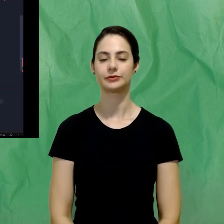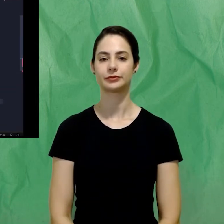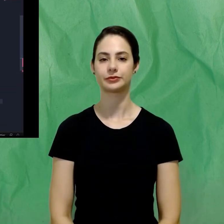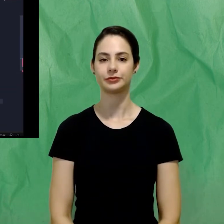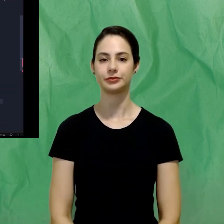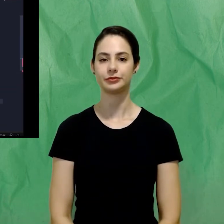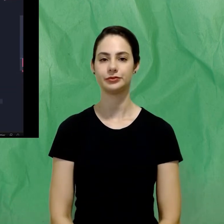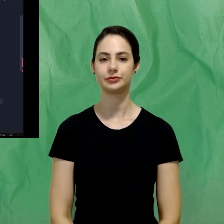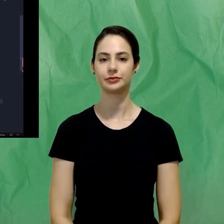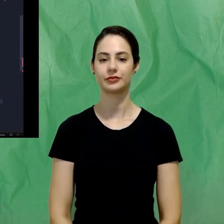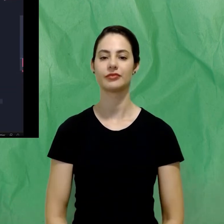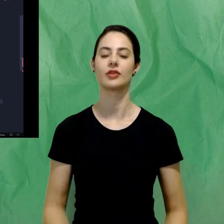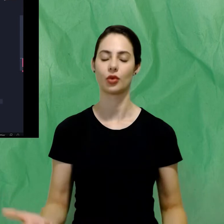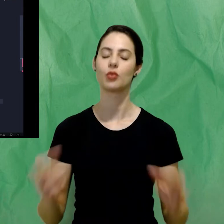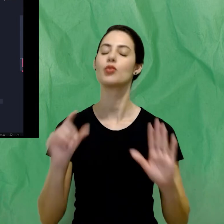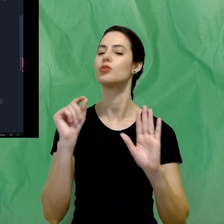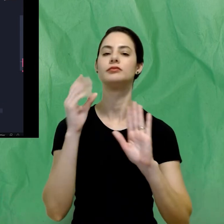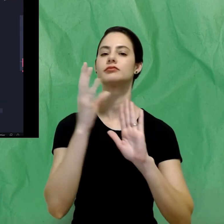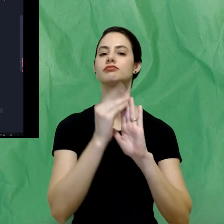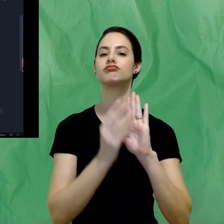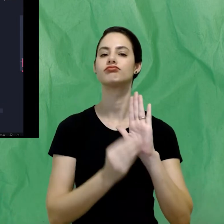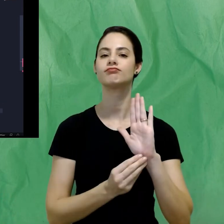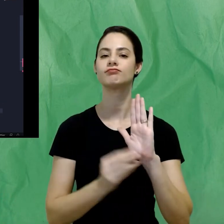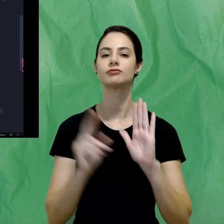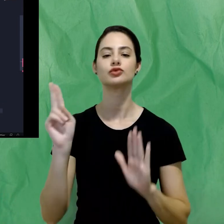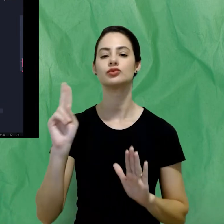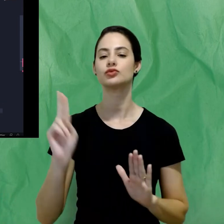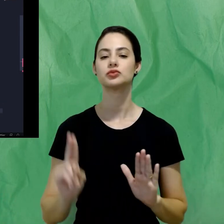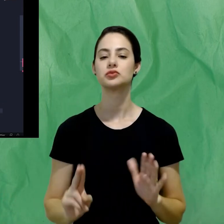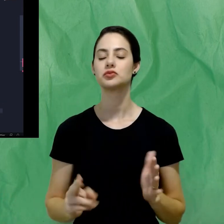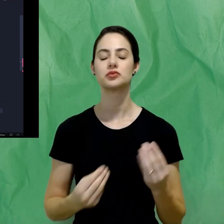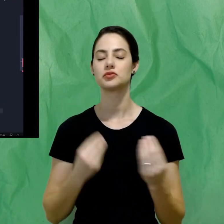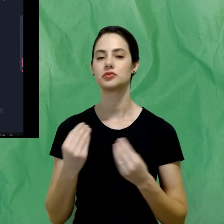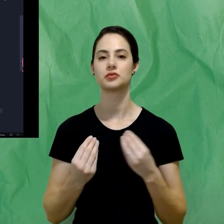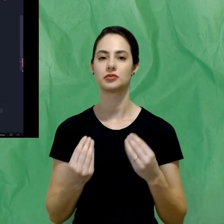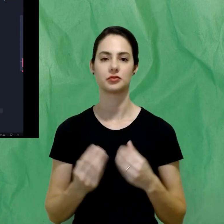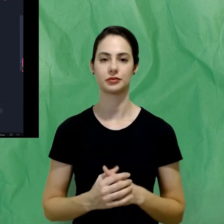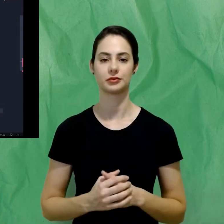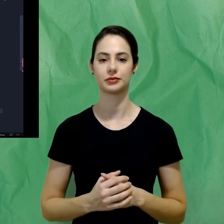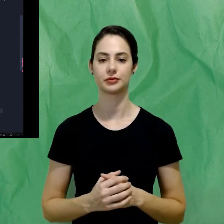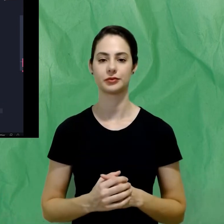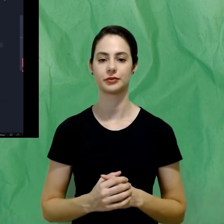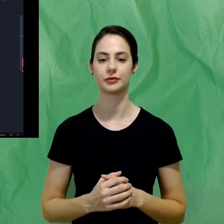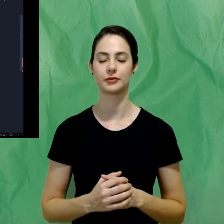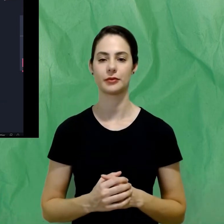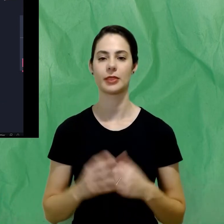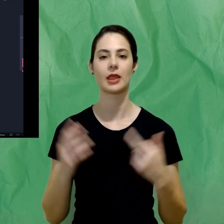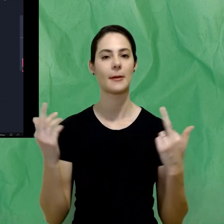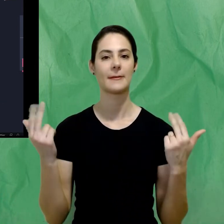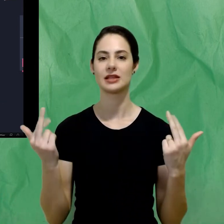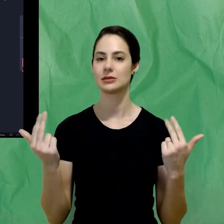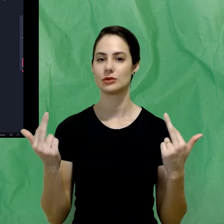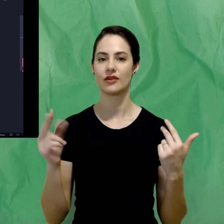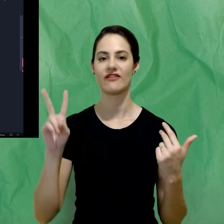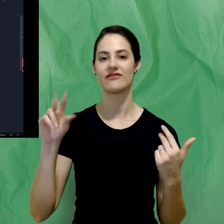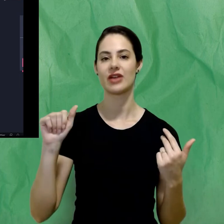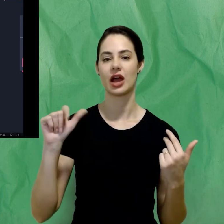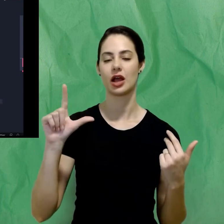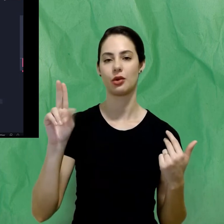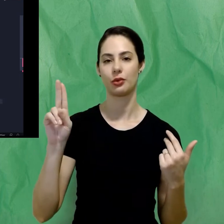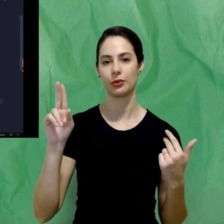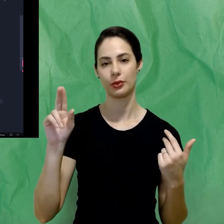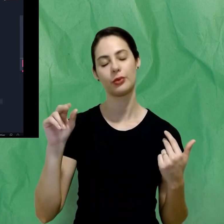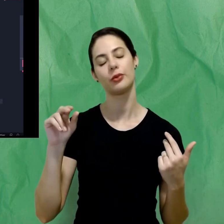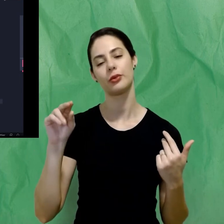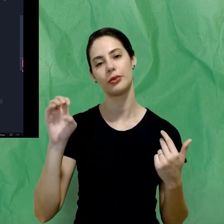Mas aí vamos lá, o que vai ser o conteúdo desse nome, o value que está lá dentro desse nome? Vai ser exatamente esse mesmo value que está